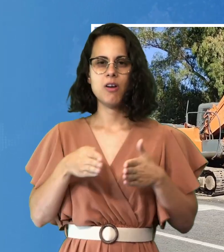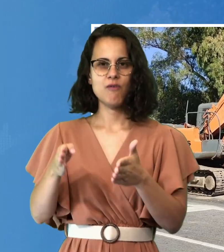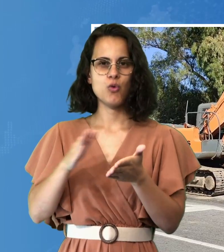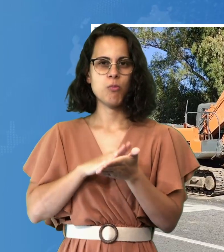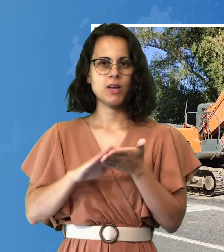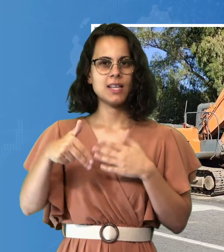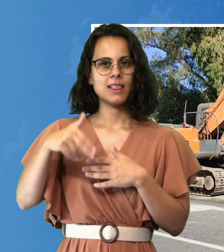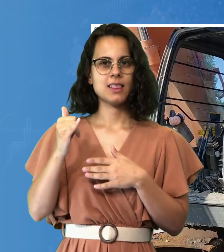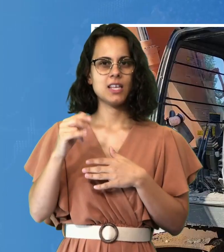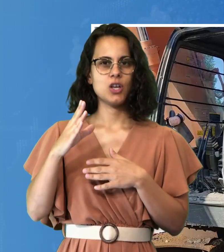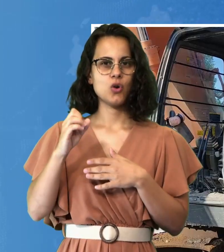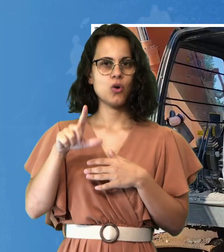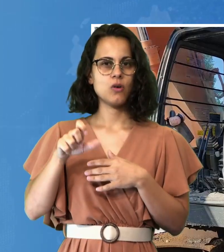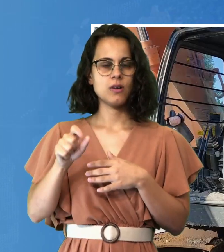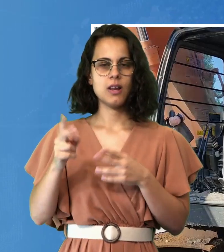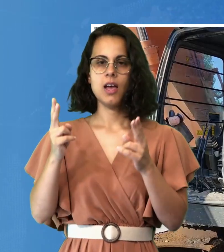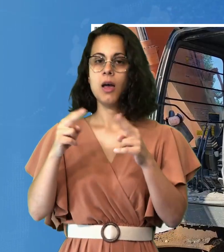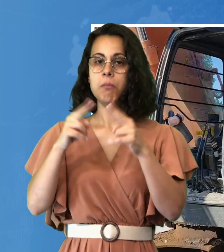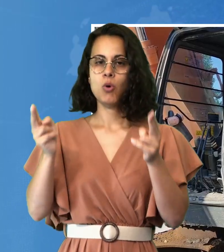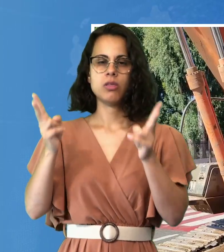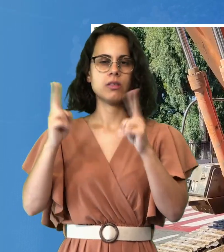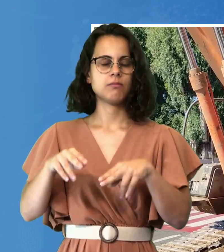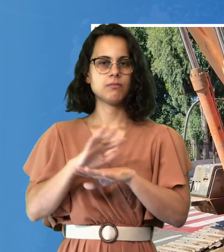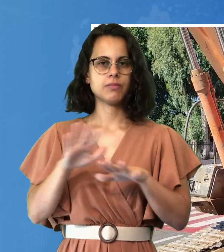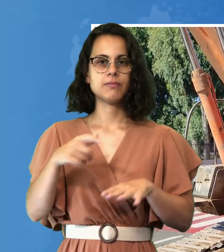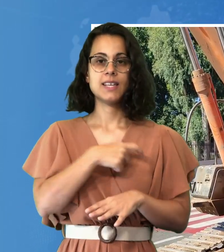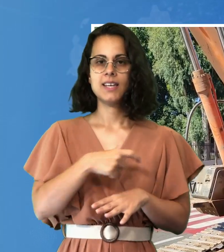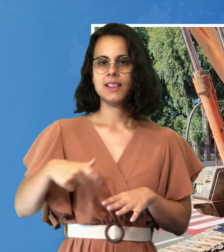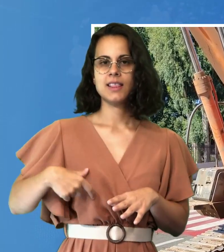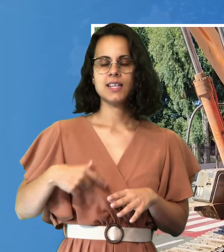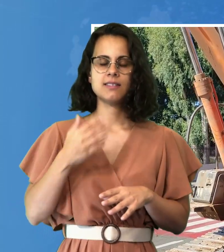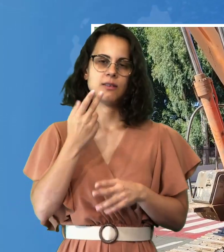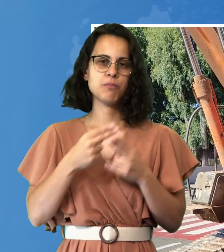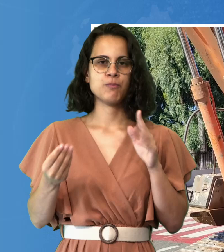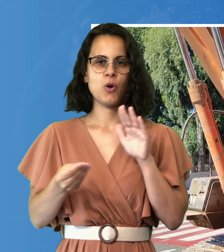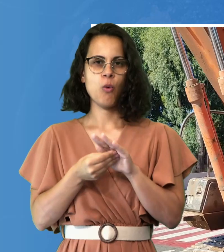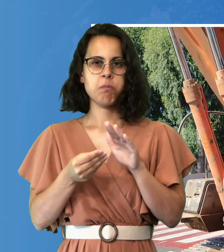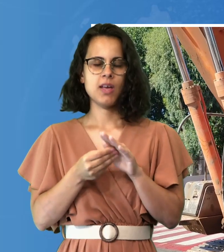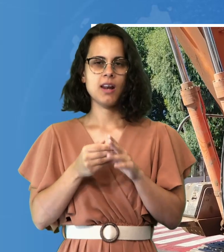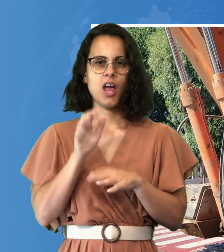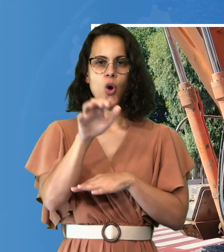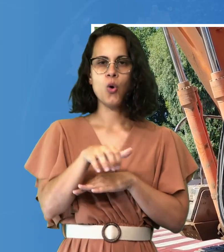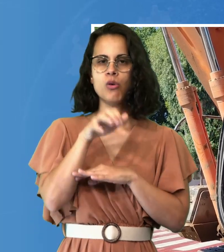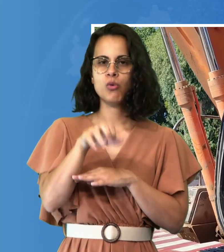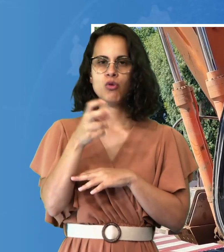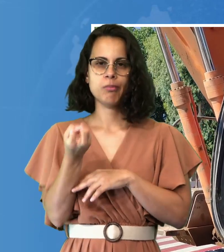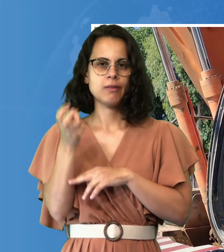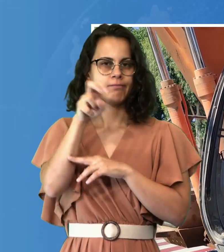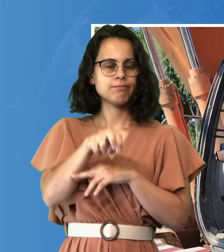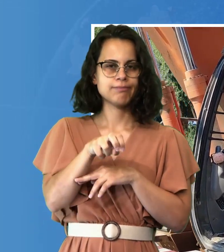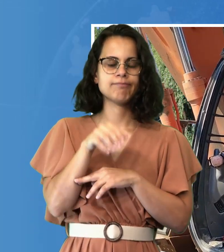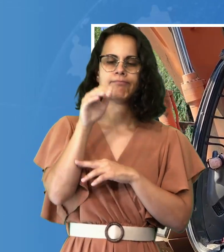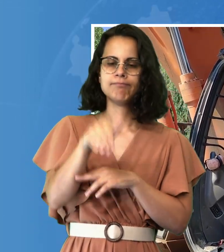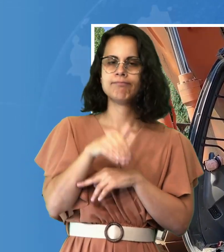più. È stato lo stesso sindaco di Olbia, Settimonizi, in versione operaio, salito a bordo della Ruspa e a colpi di Benna a